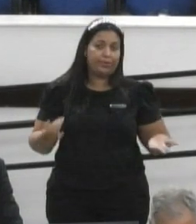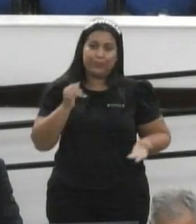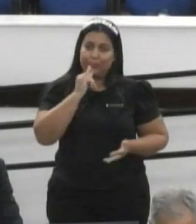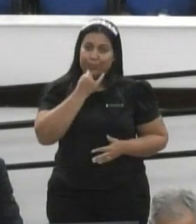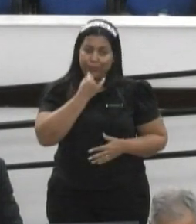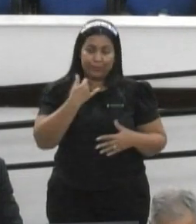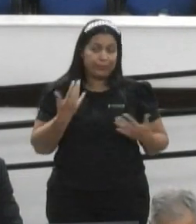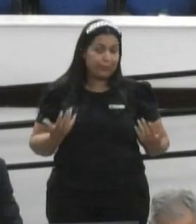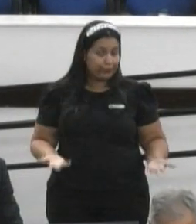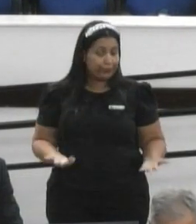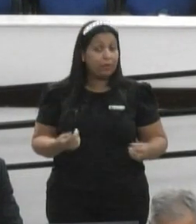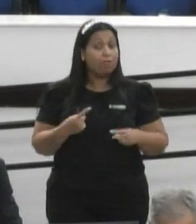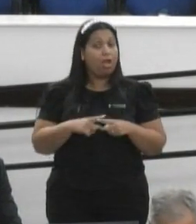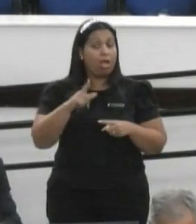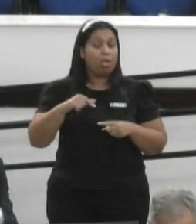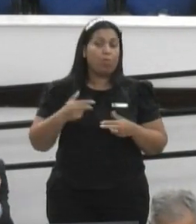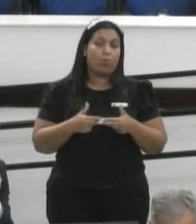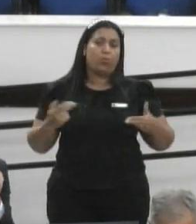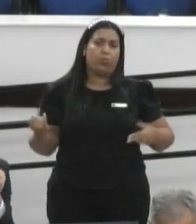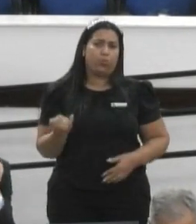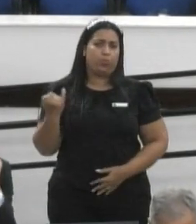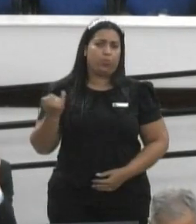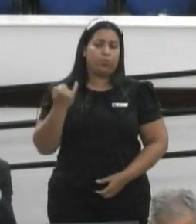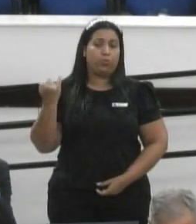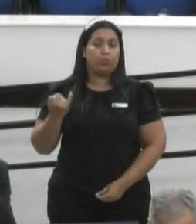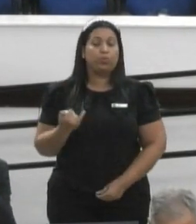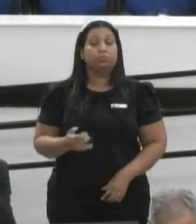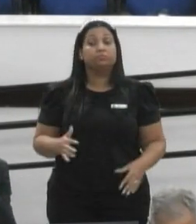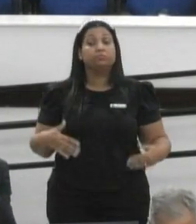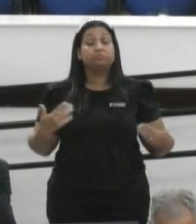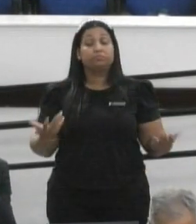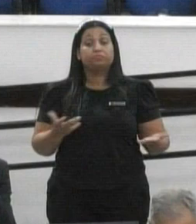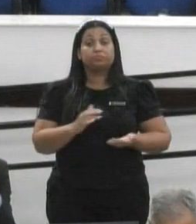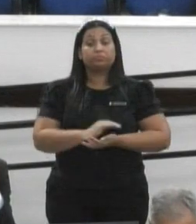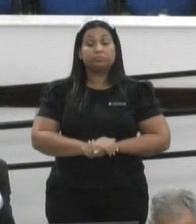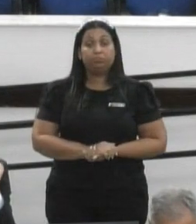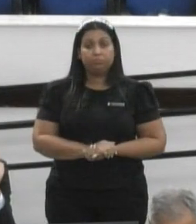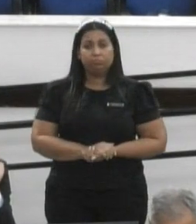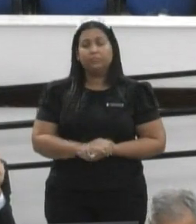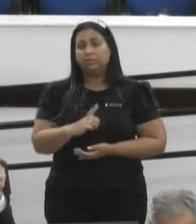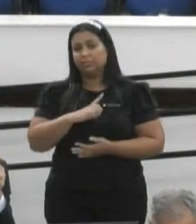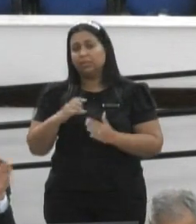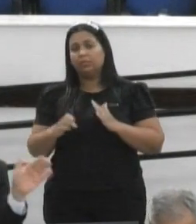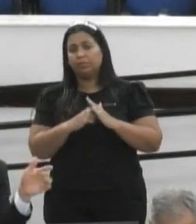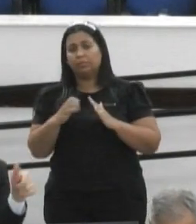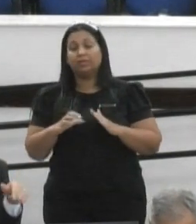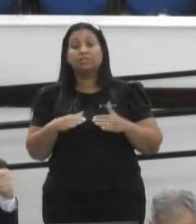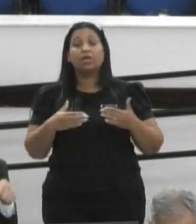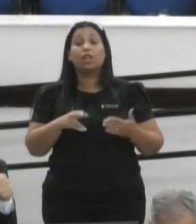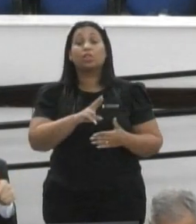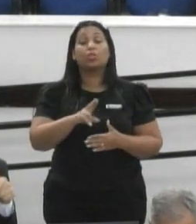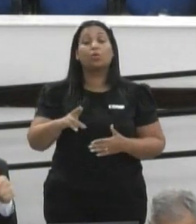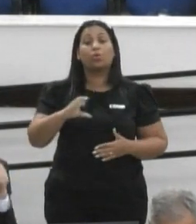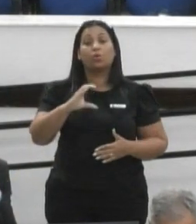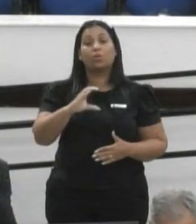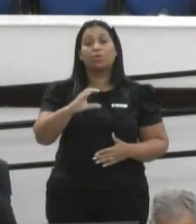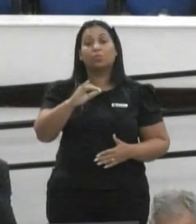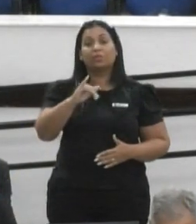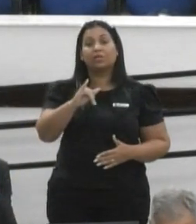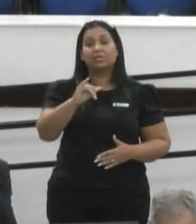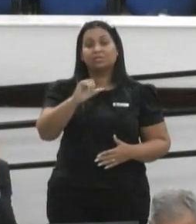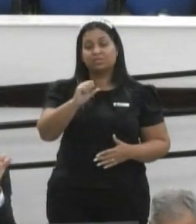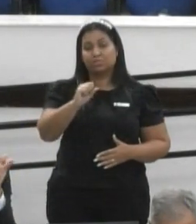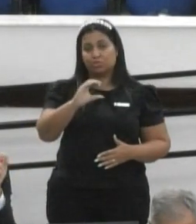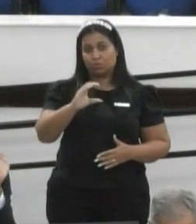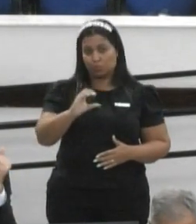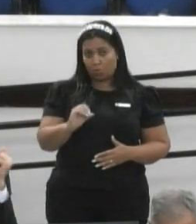é um instrumento muito importante. Neste instante, tem uma empresa chamada Cisco, que ela atua inclusive aqui na casa,